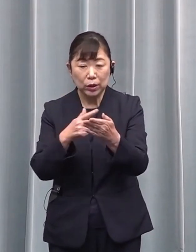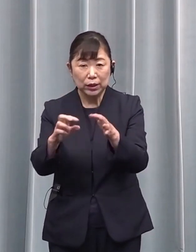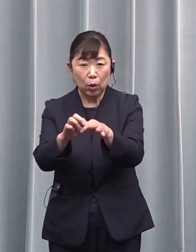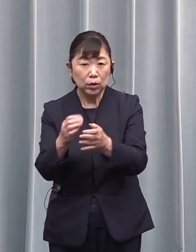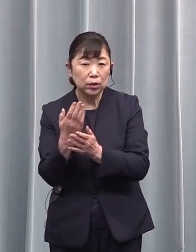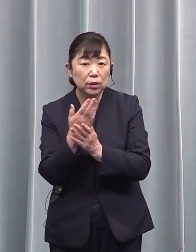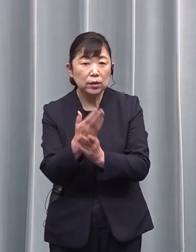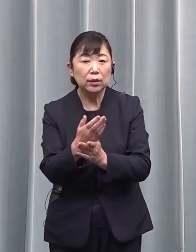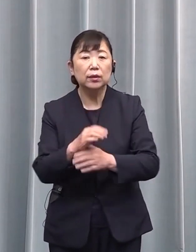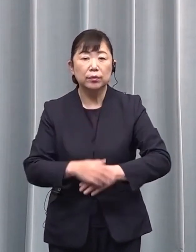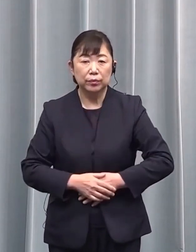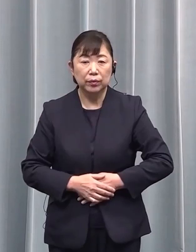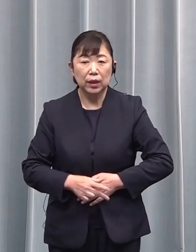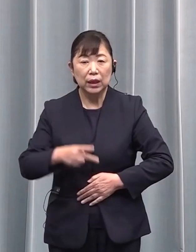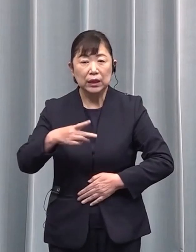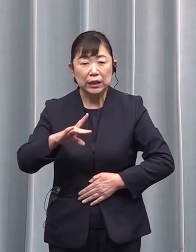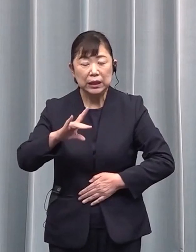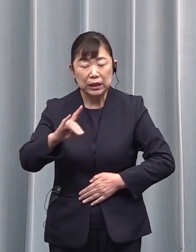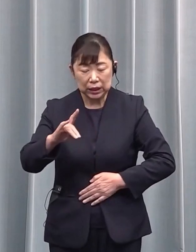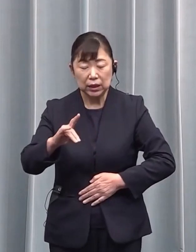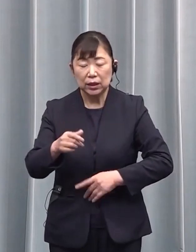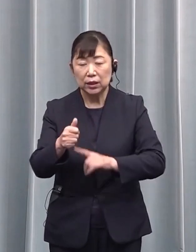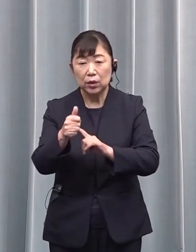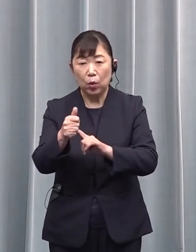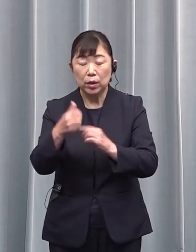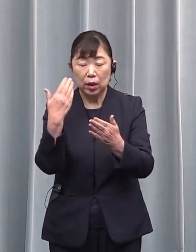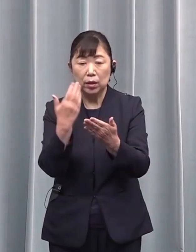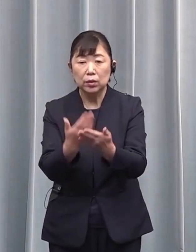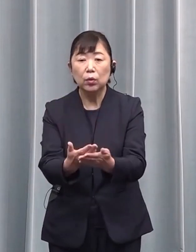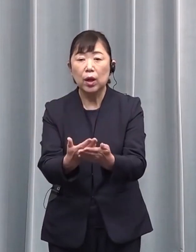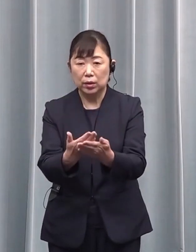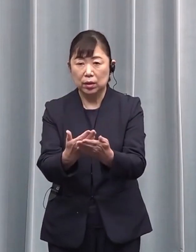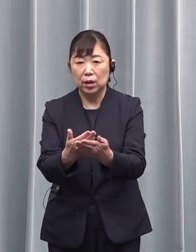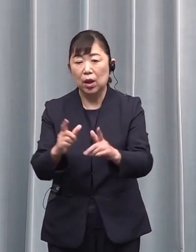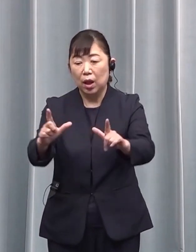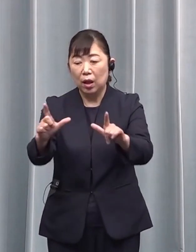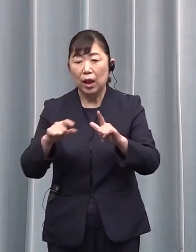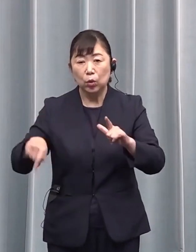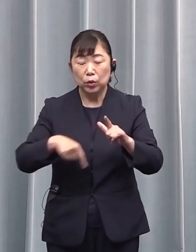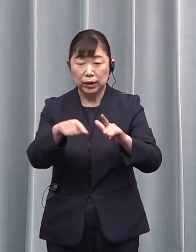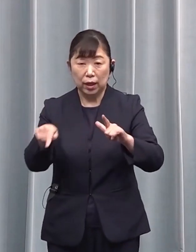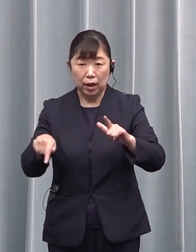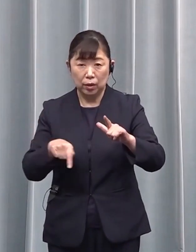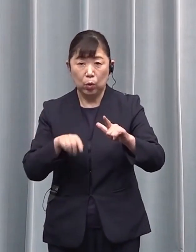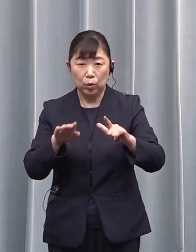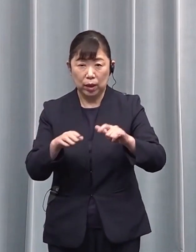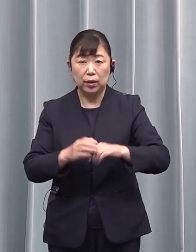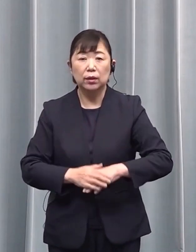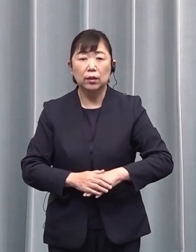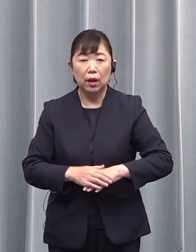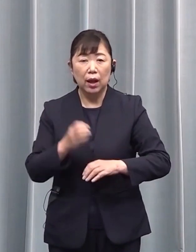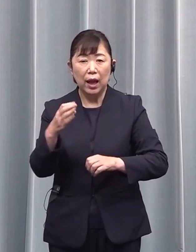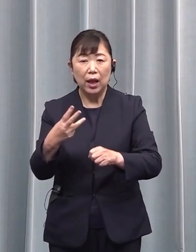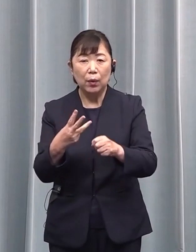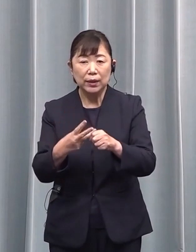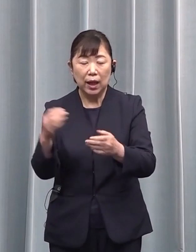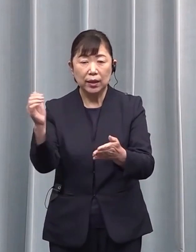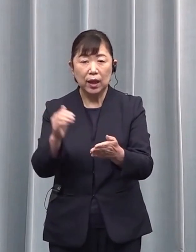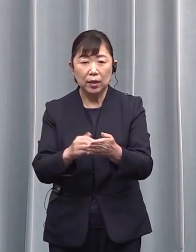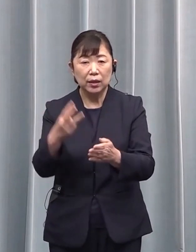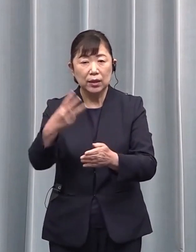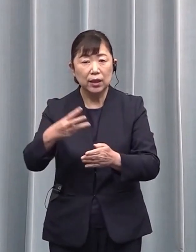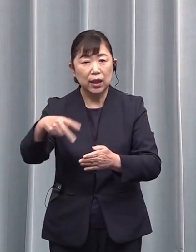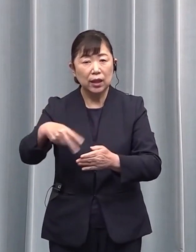これは二比創生さんが請求したことに対して入管庁が回答したものですが、令和3年末時点で